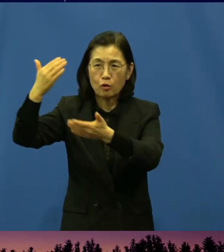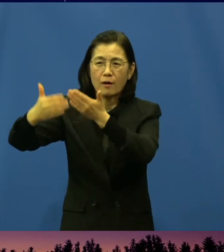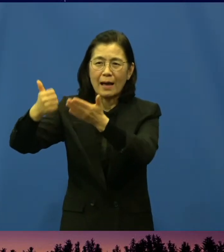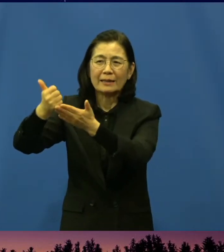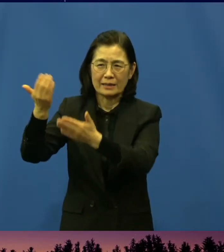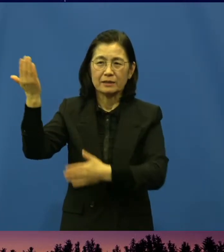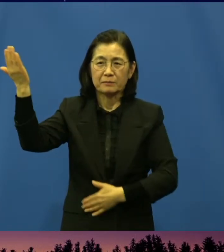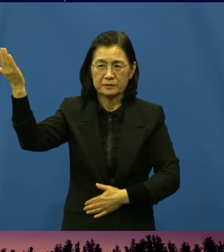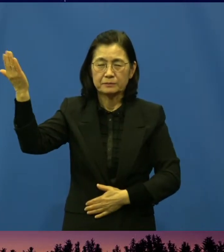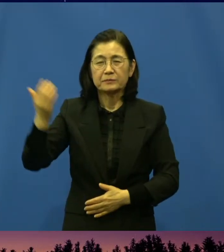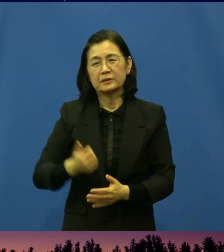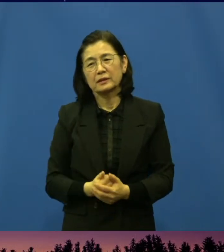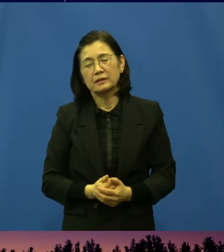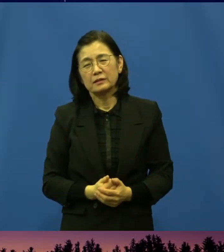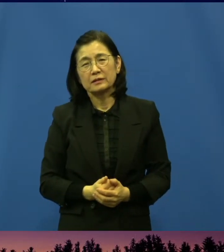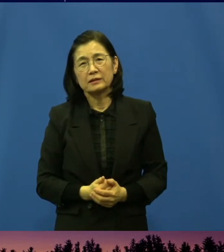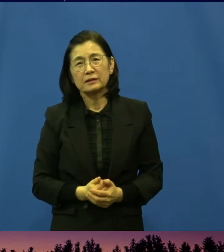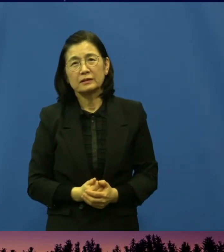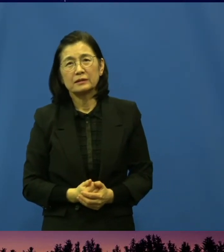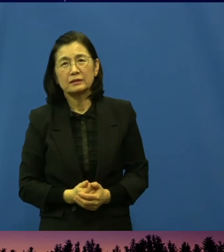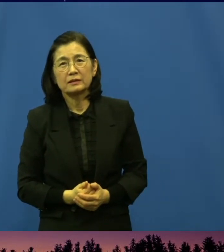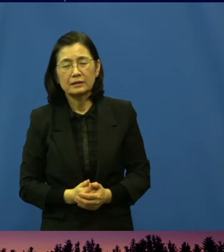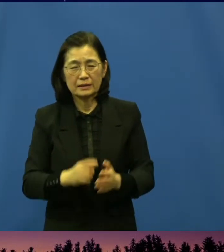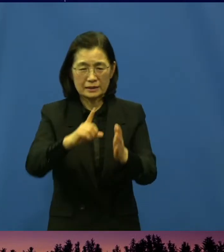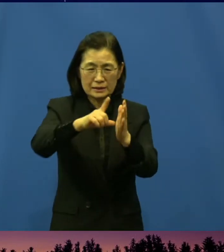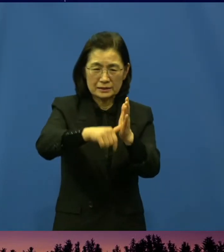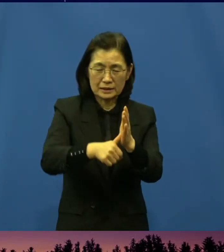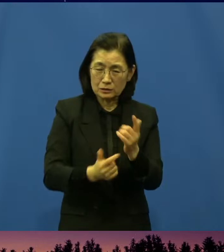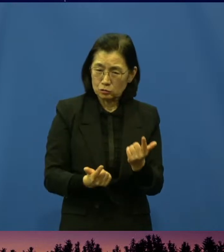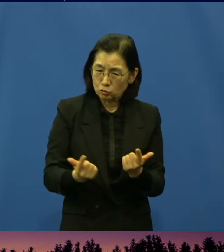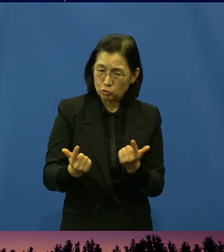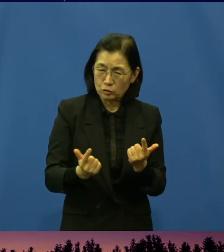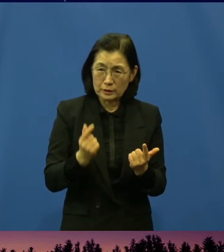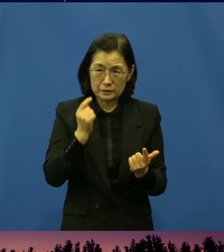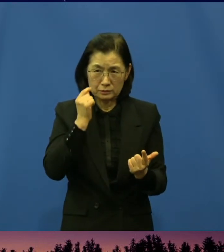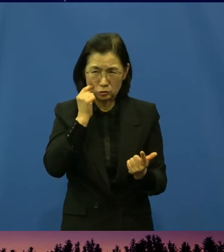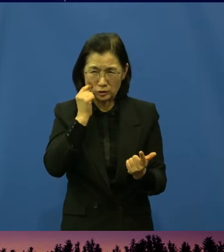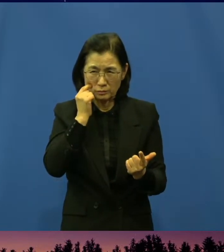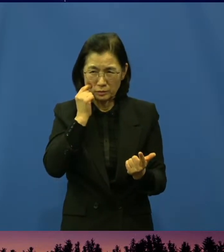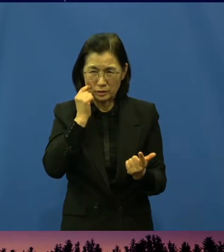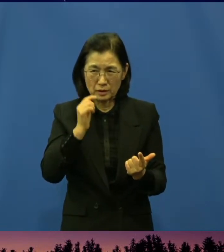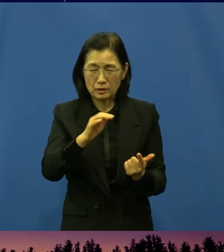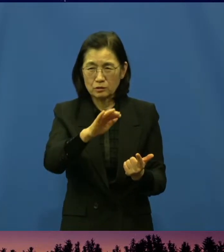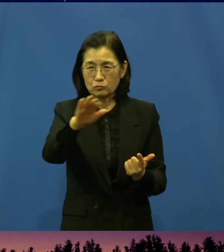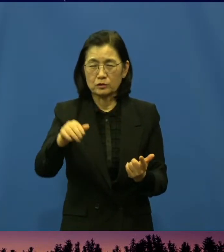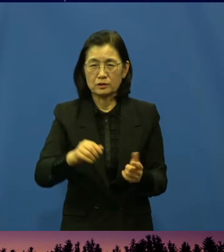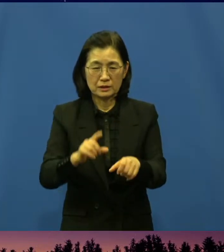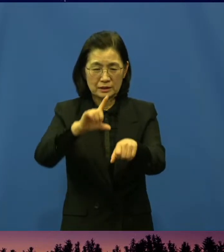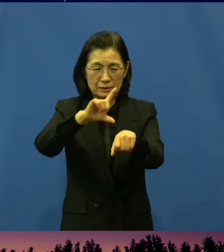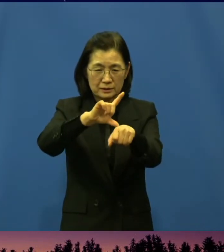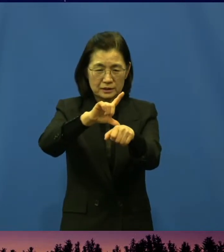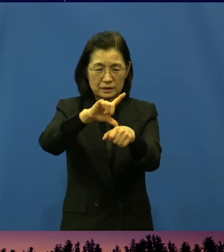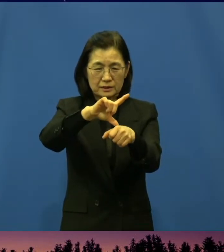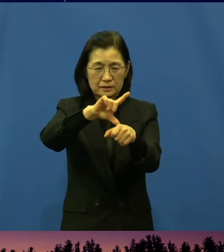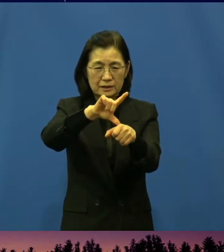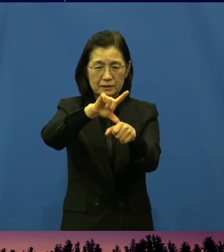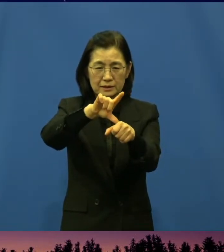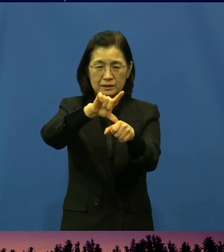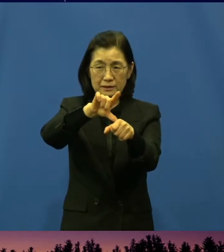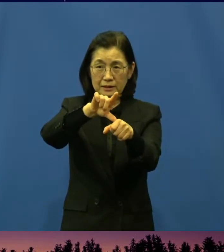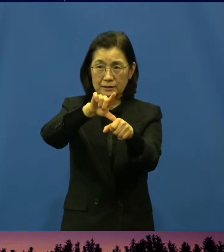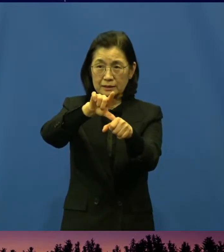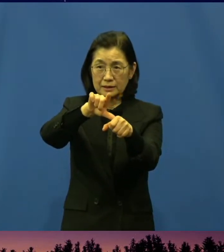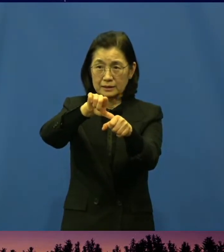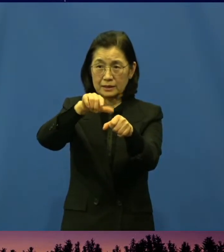시간을 컨트롤할 수가 없어요. 그게 우리의 인간의 한계. 착각. 그래서 우리는 시간을